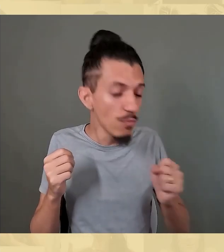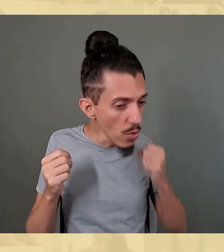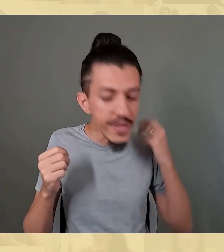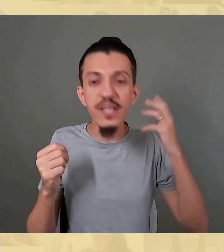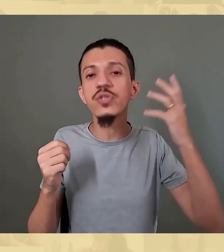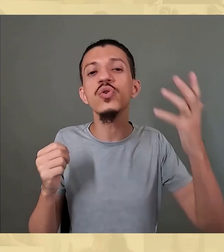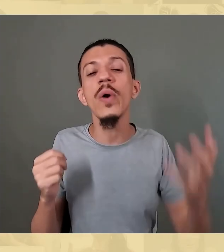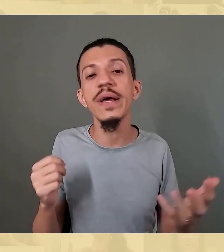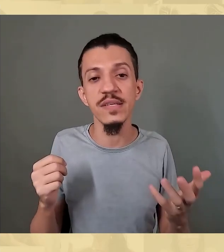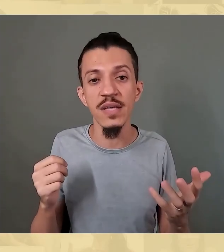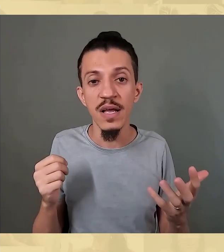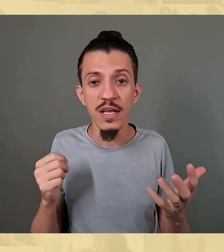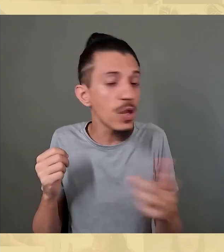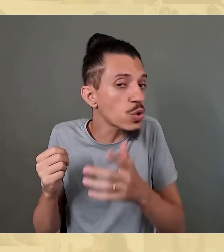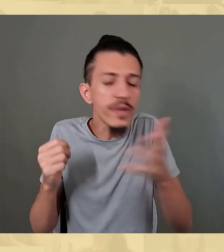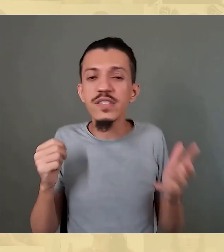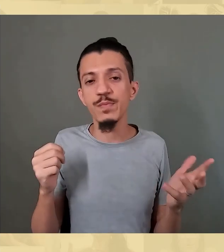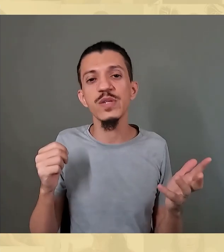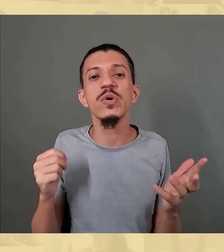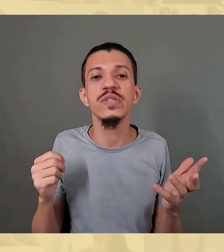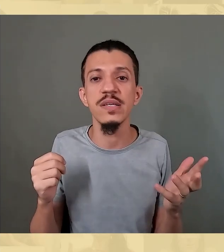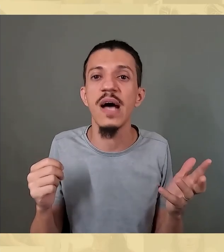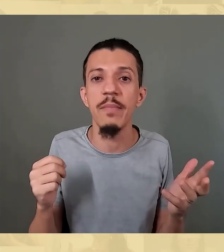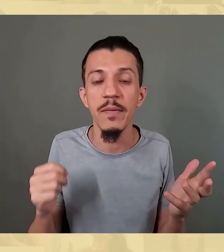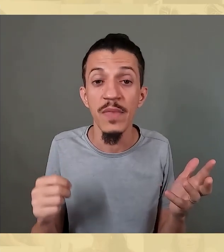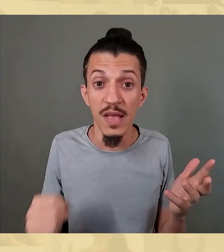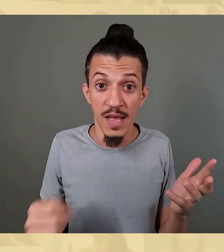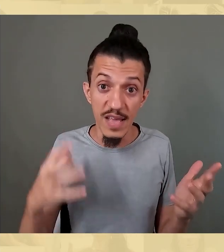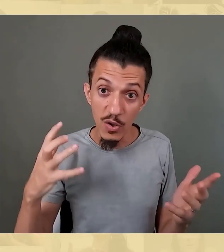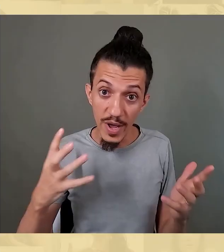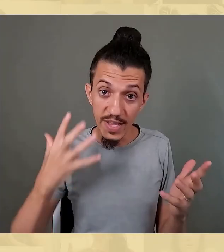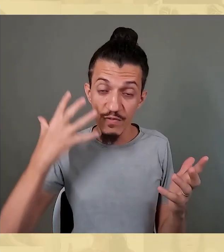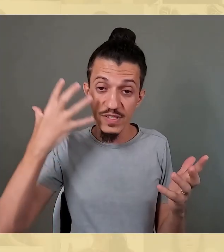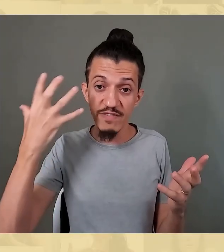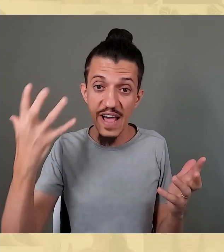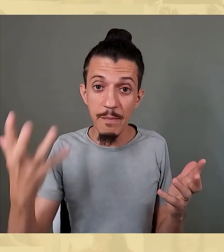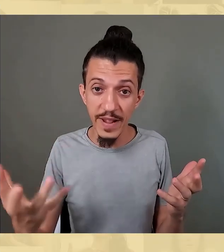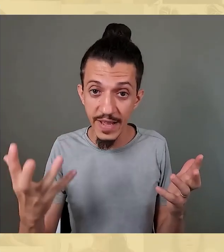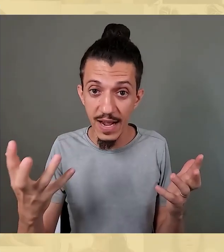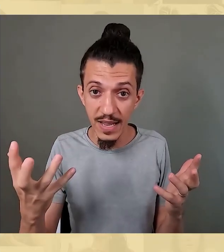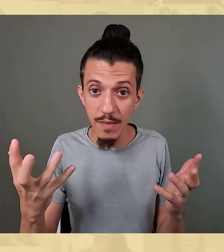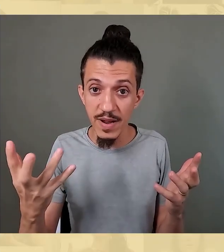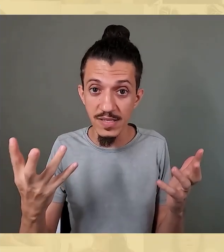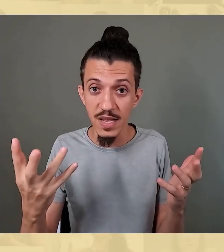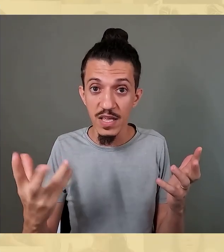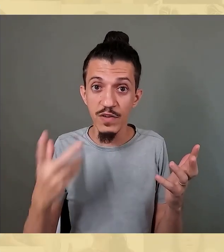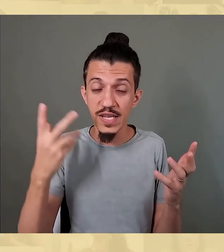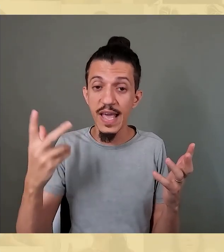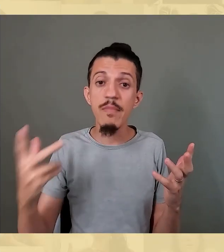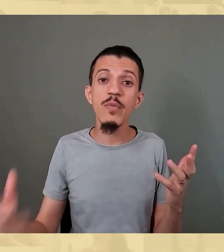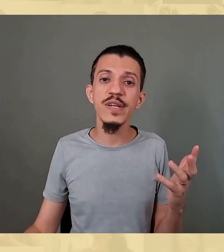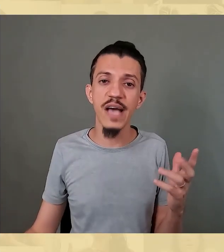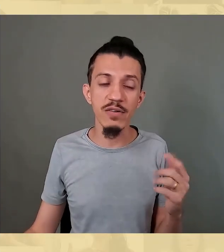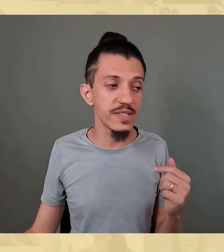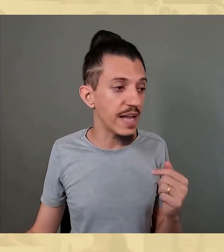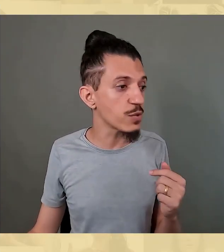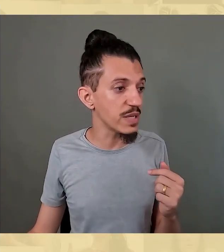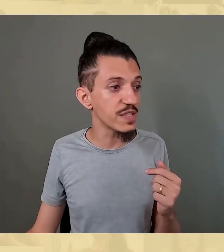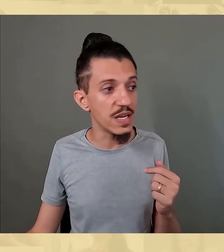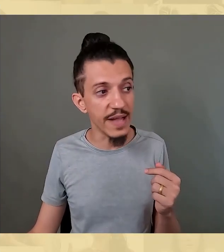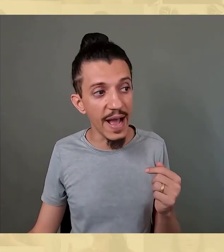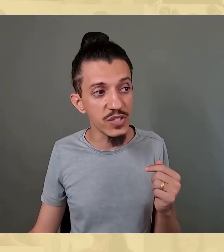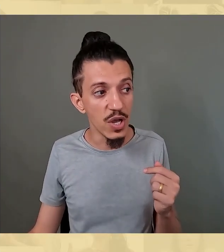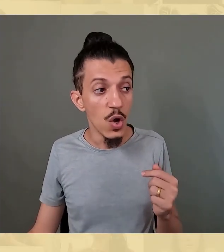Tem muitas coisas que todas as pessoas já sabem. E agora que você vai aprender a Libras, que você quer memorizar os sinais com